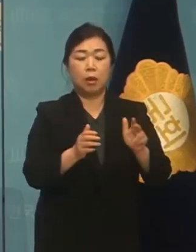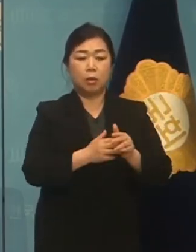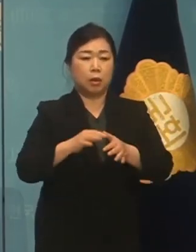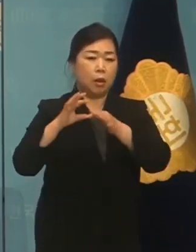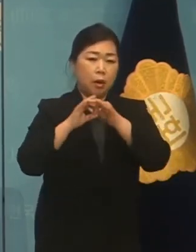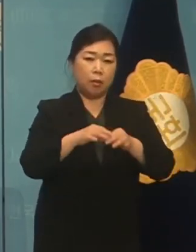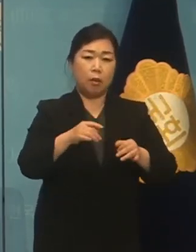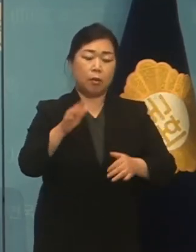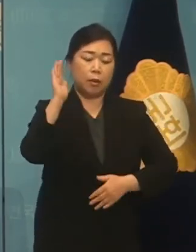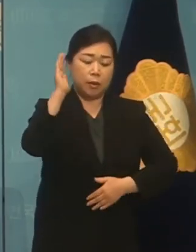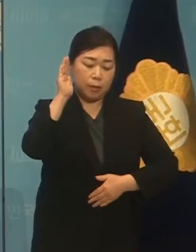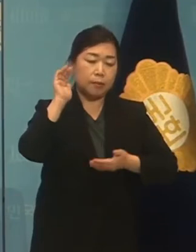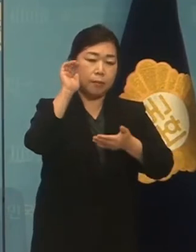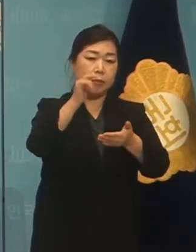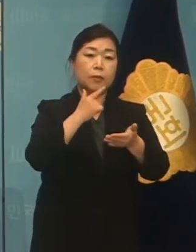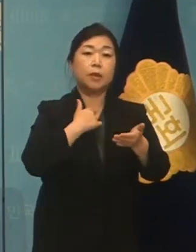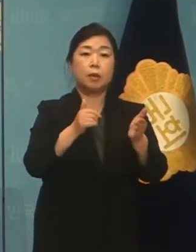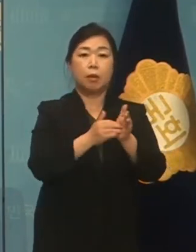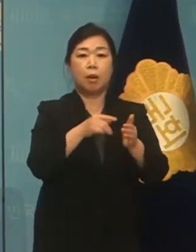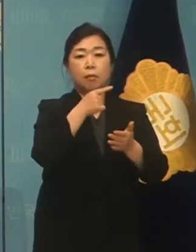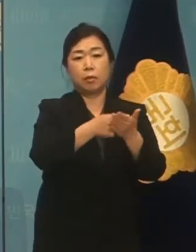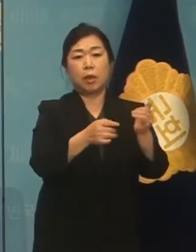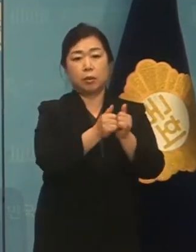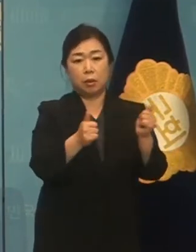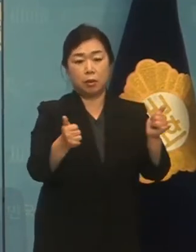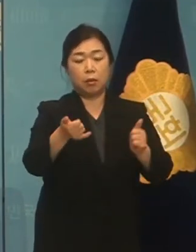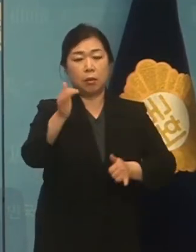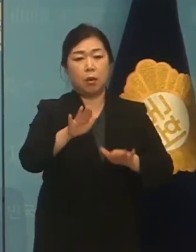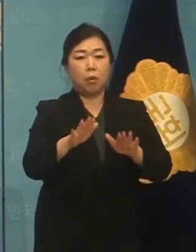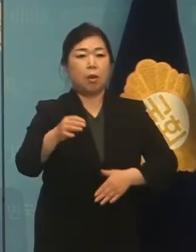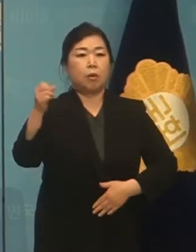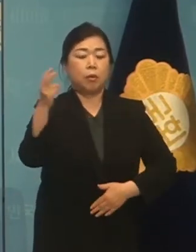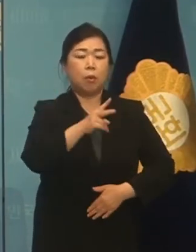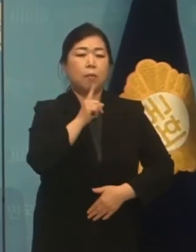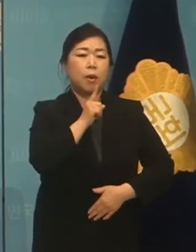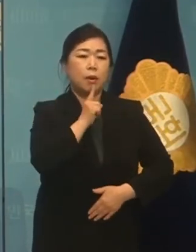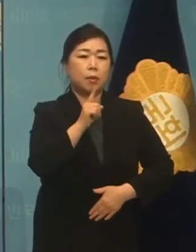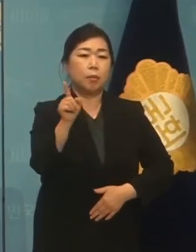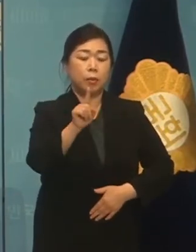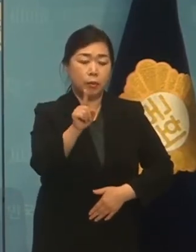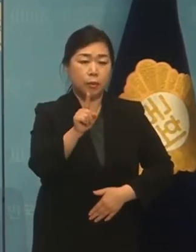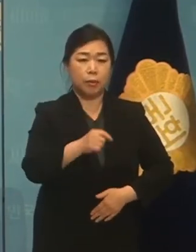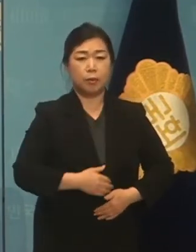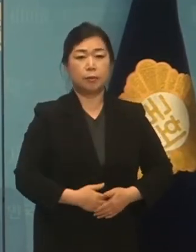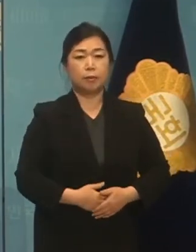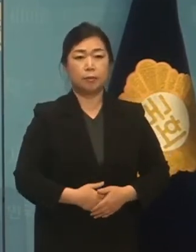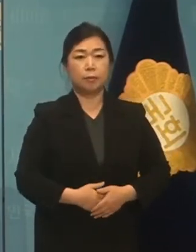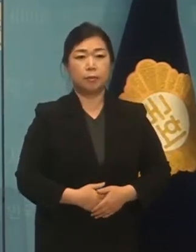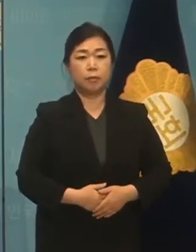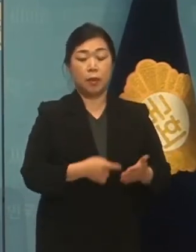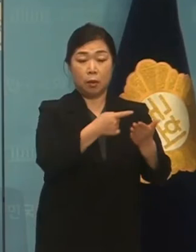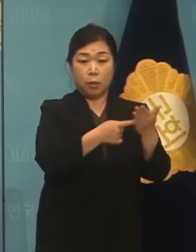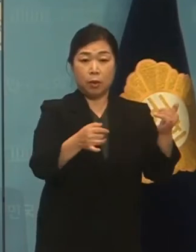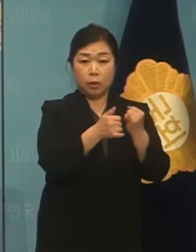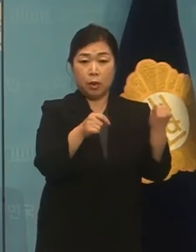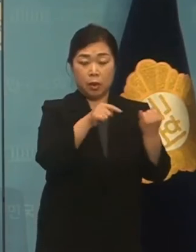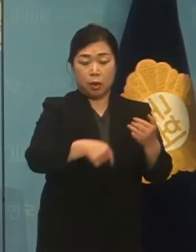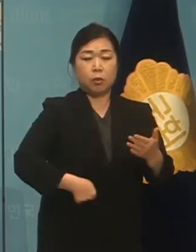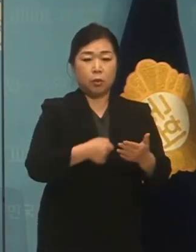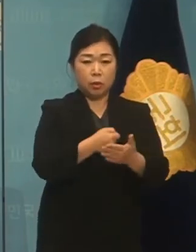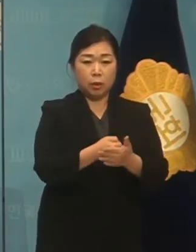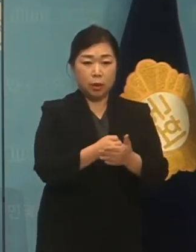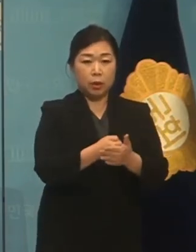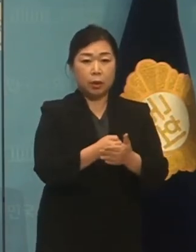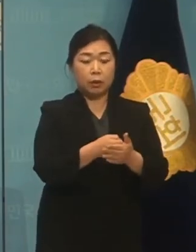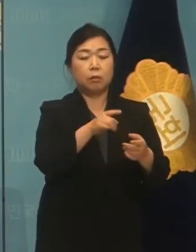당한 피해자입니다. 그러나 오늘도 또다시 말하기를 선택할 수밖에 없었습니다. 피해자의 용기에